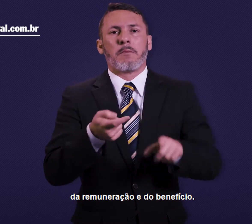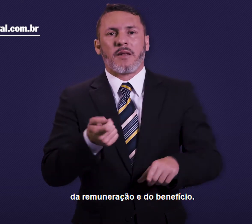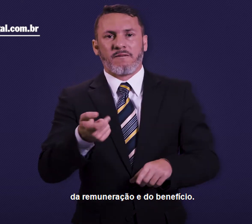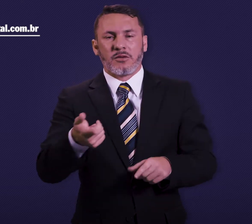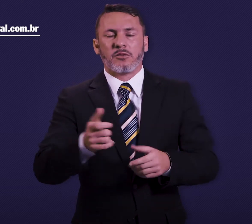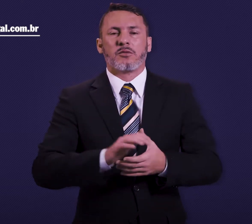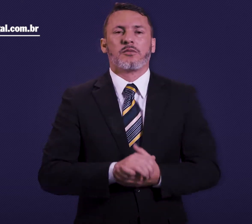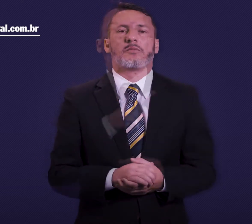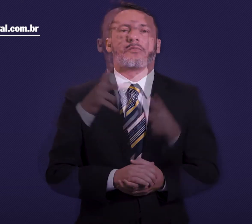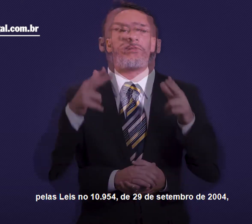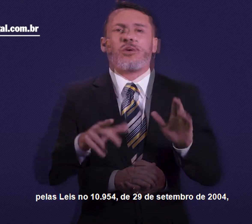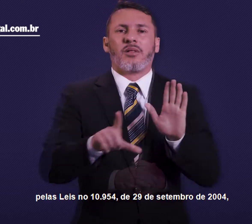benefício. Leis nº